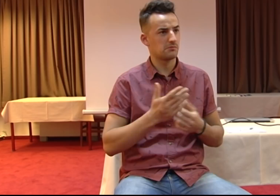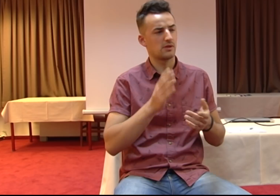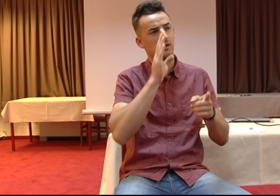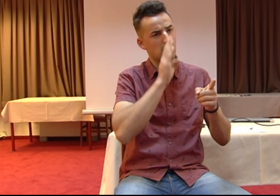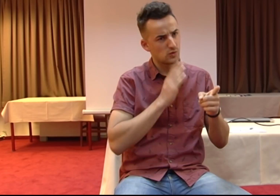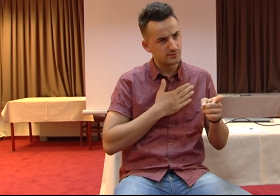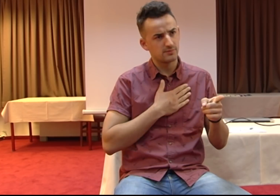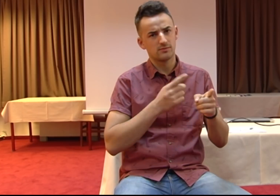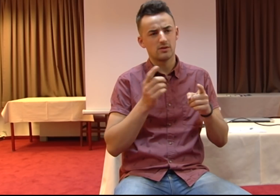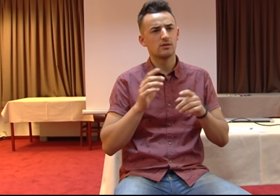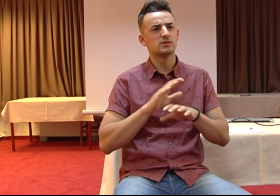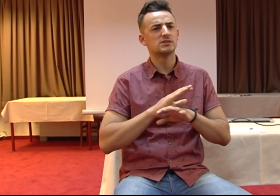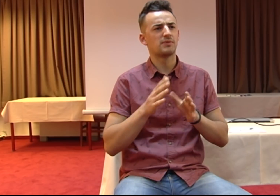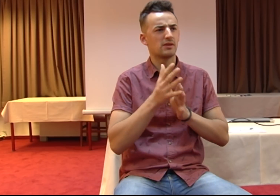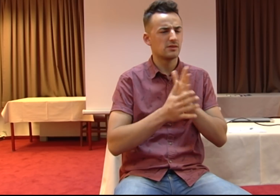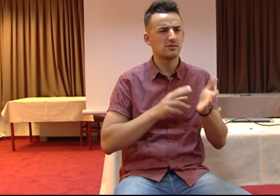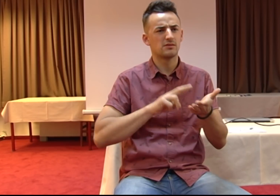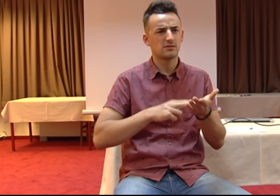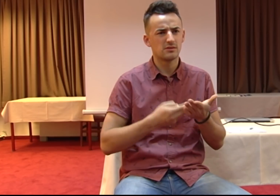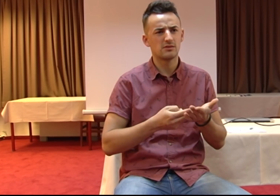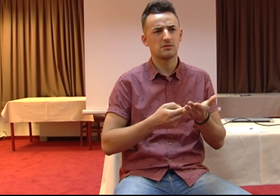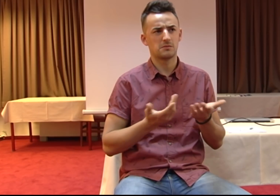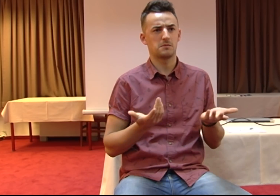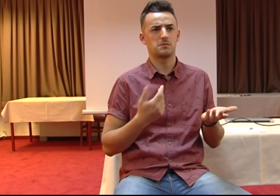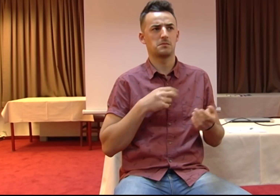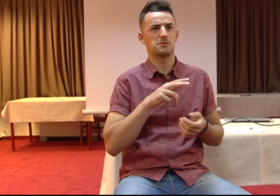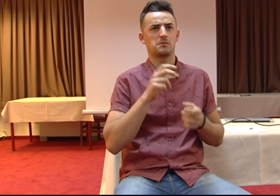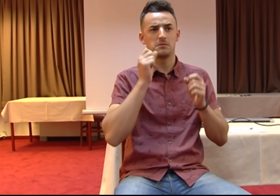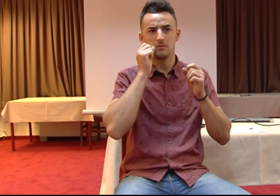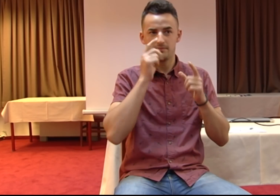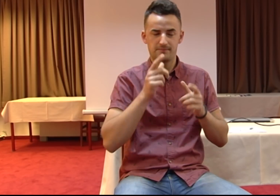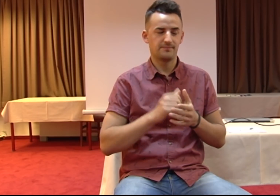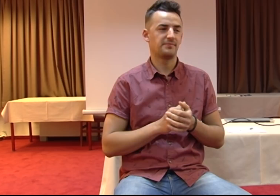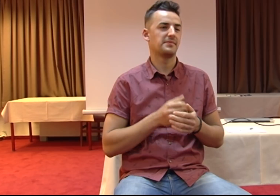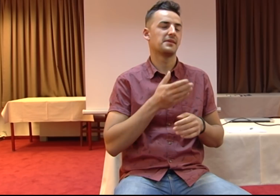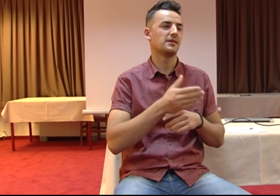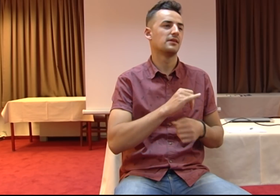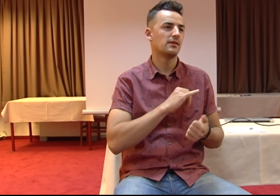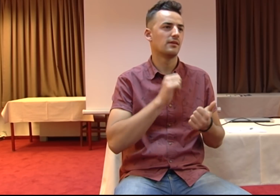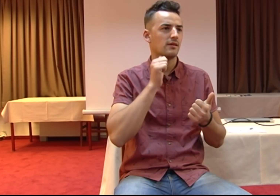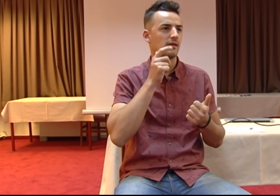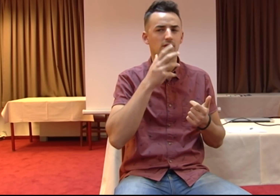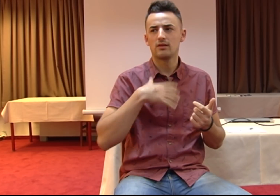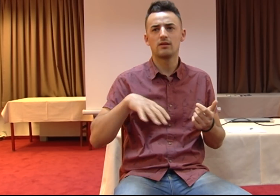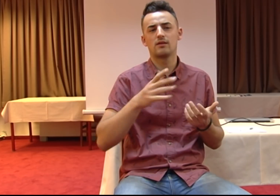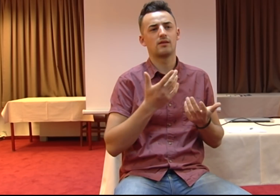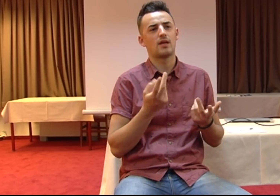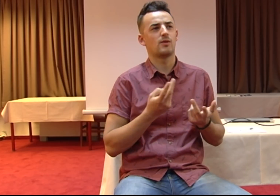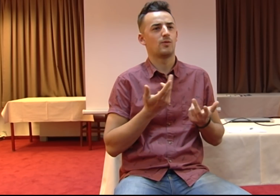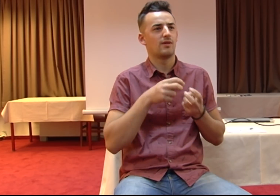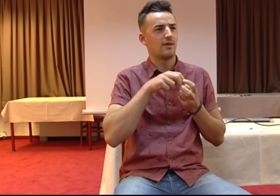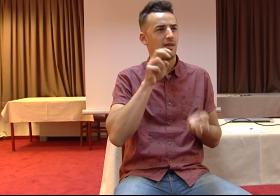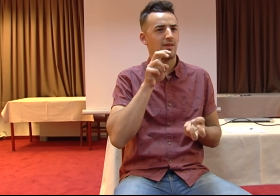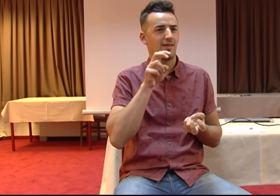јазик. Конференцијата и работилниците беа водени на знаковен јазик. Гледав и се чудев. За само неколку дена